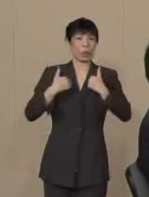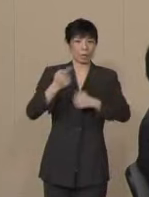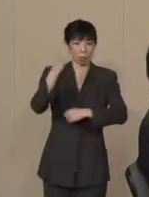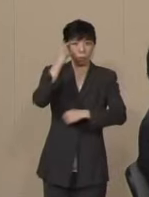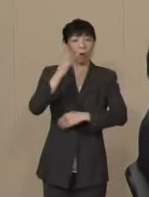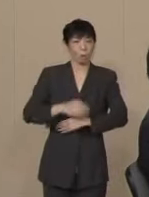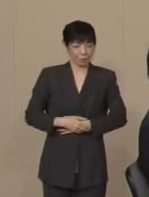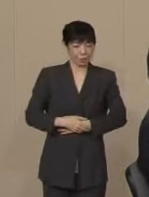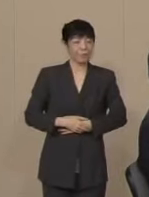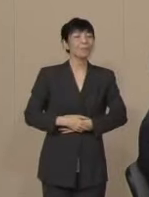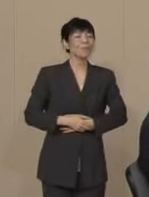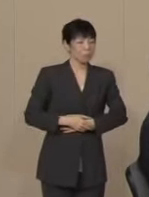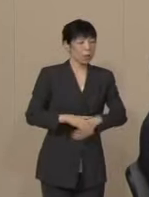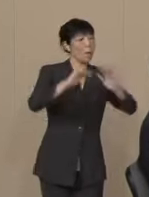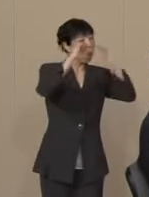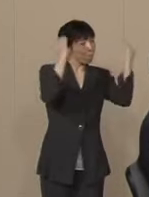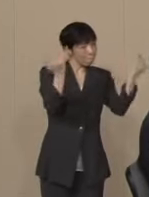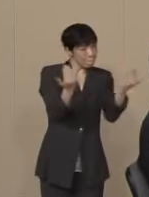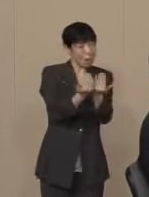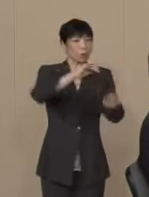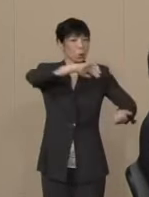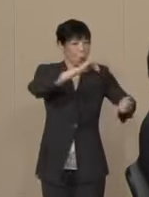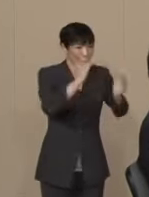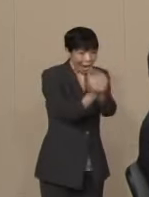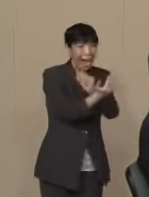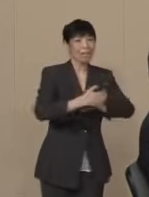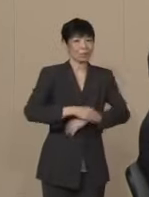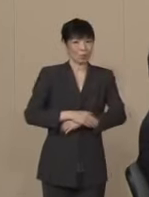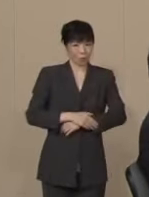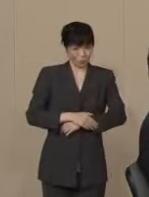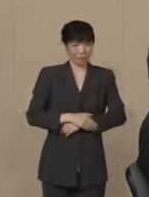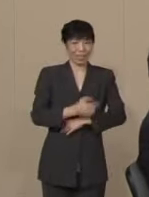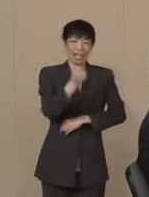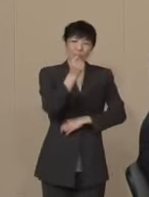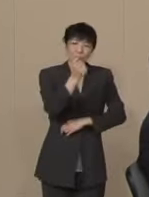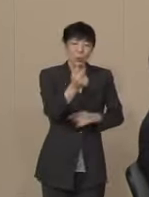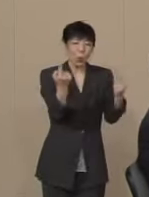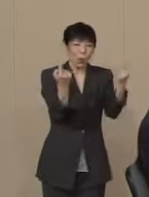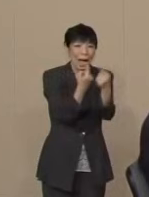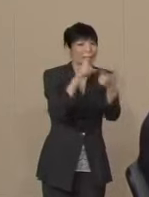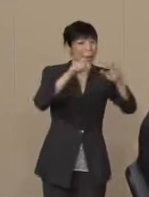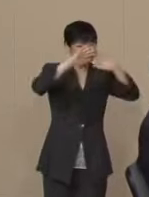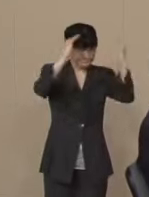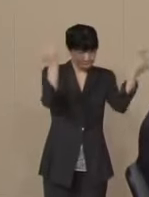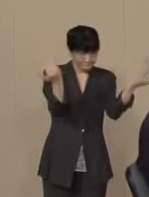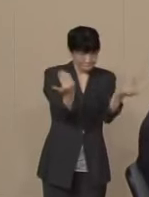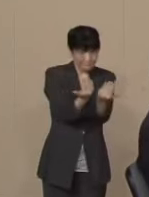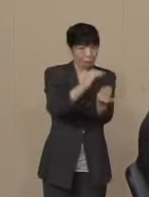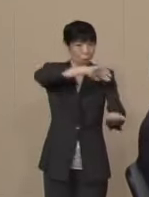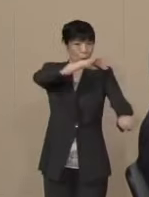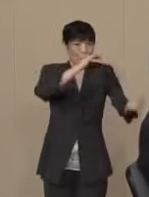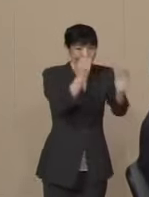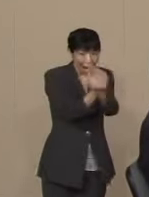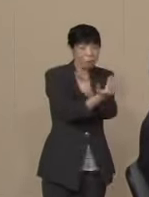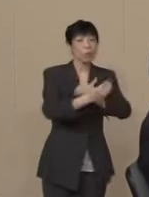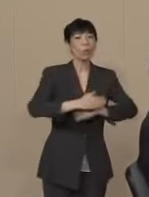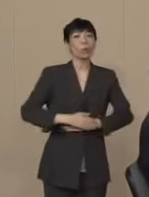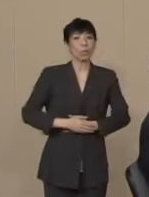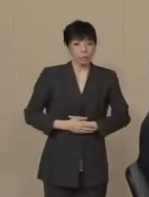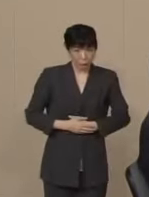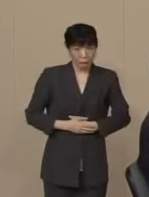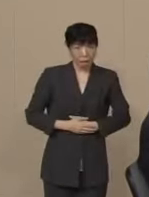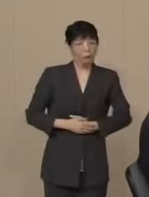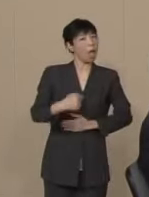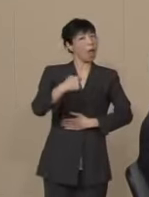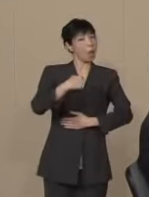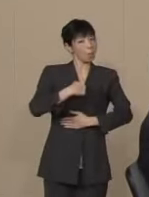空あなたと仰ぐ道、あなたと歩